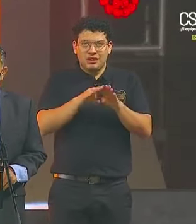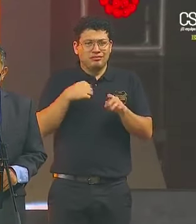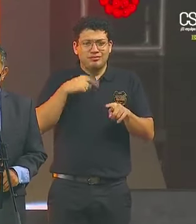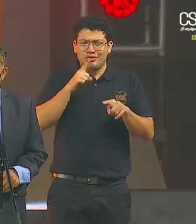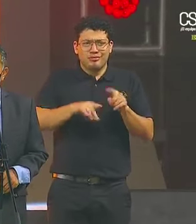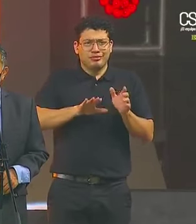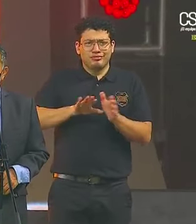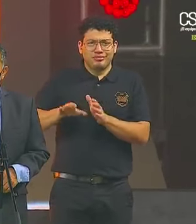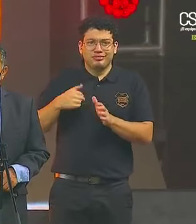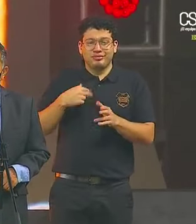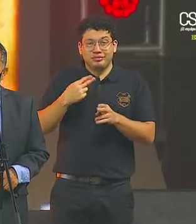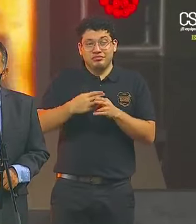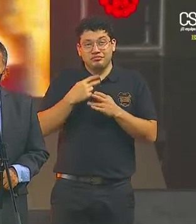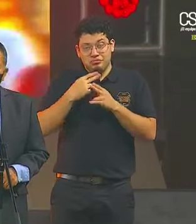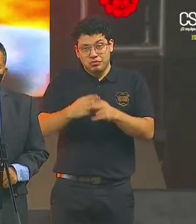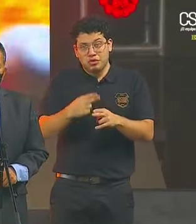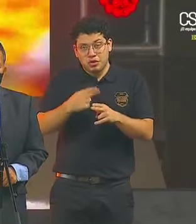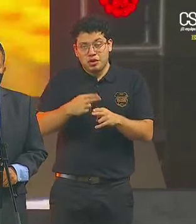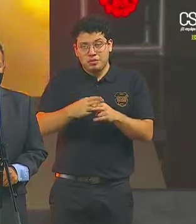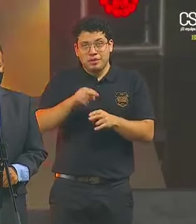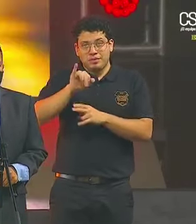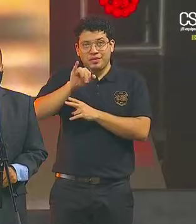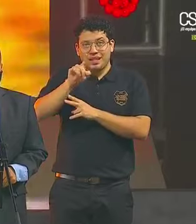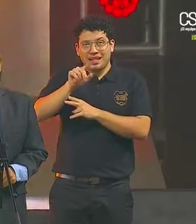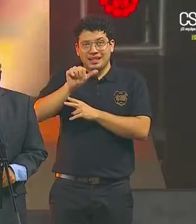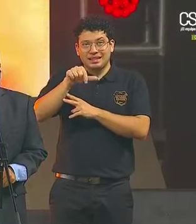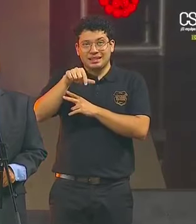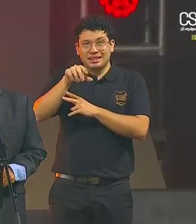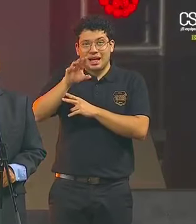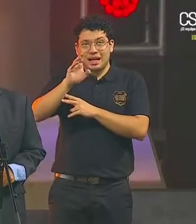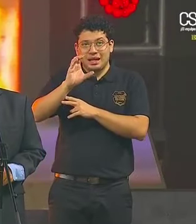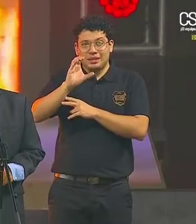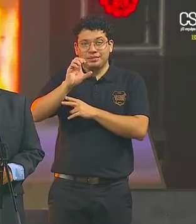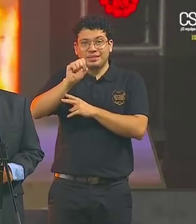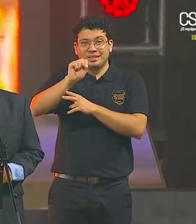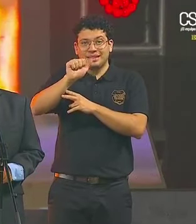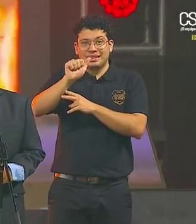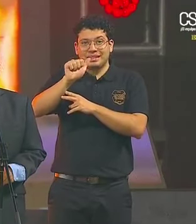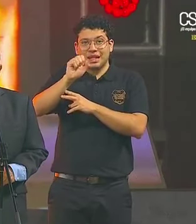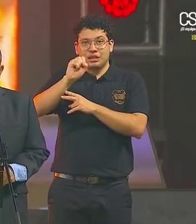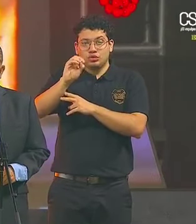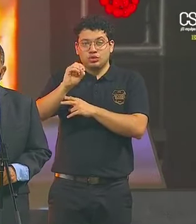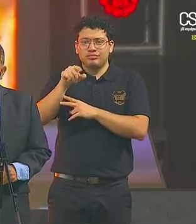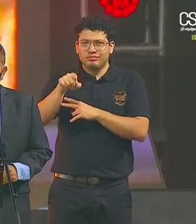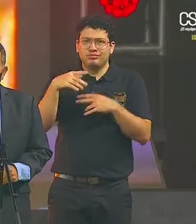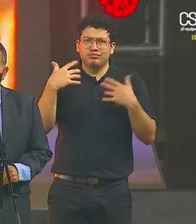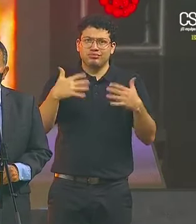don Isaac Sasso, un gran dirigente que ha marcado la historia del Club Sport Herediano,